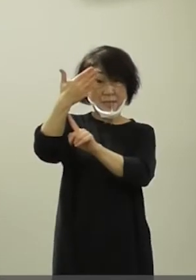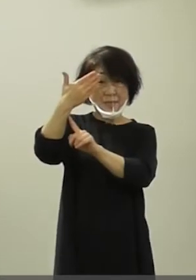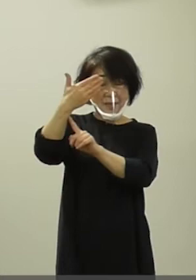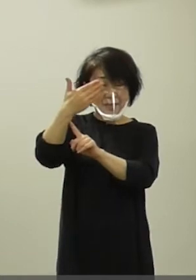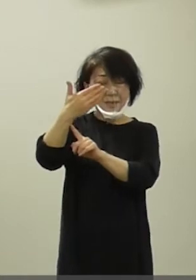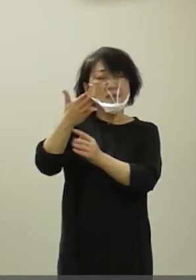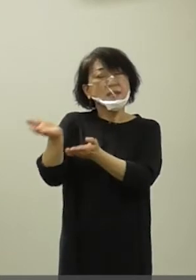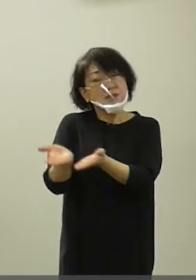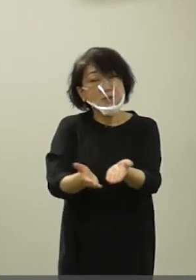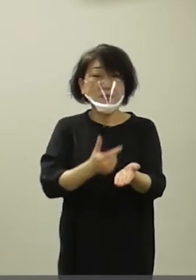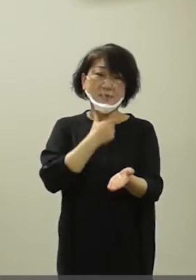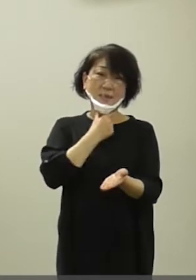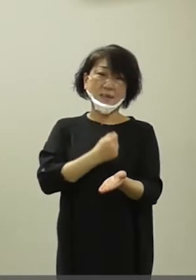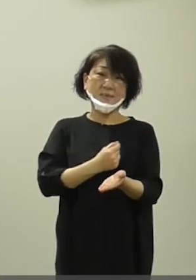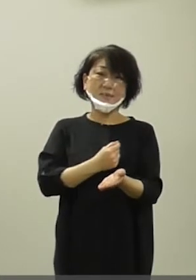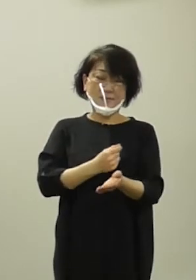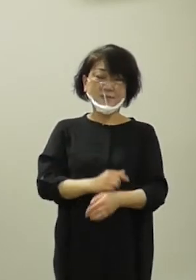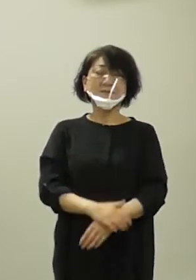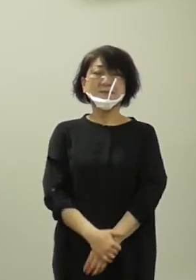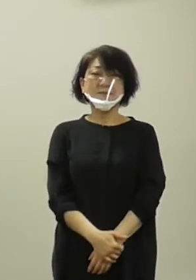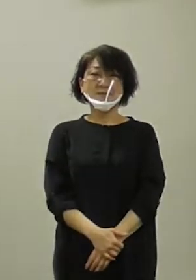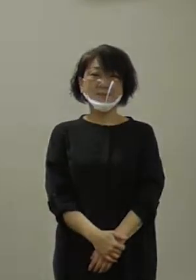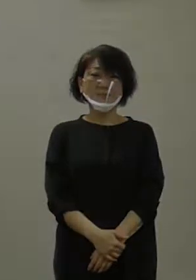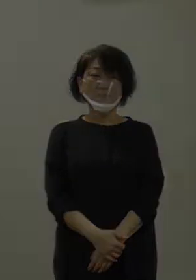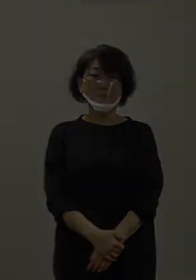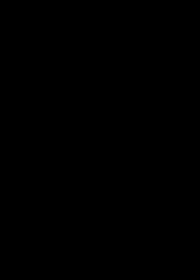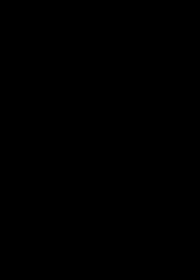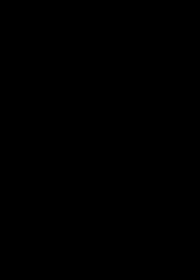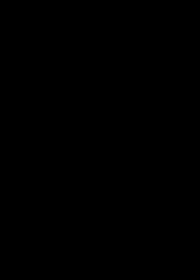でいただきたいと思いますん